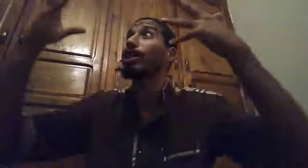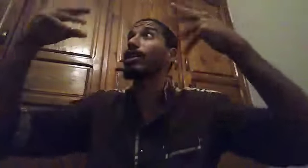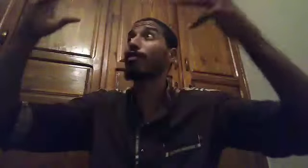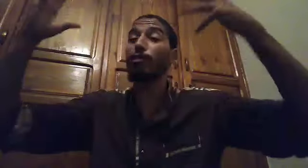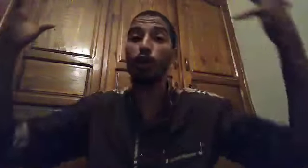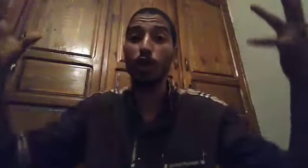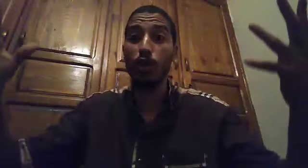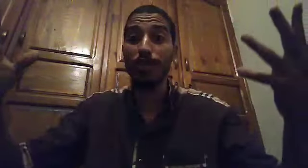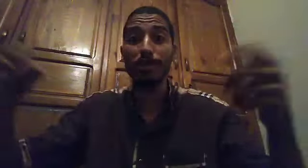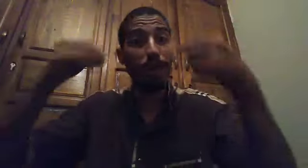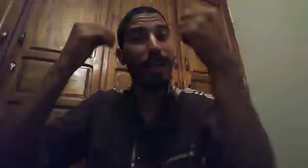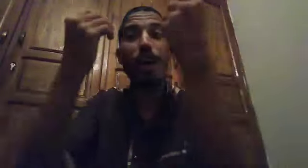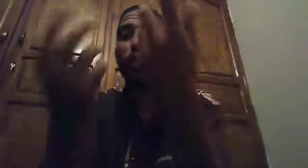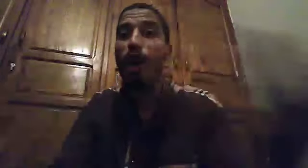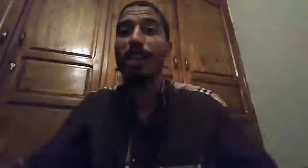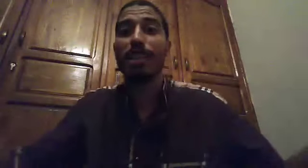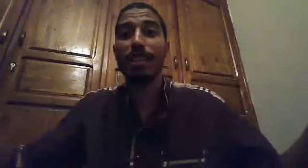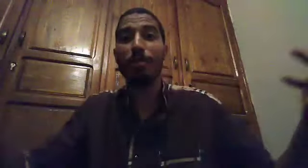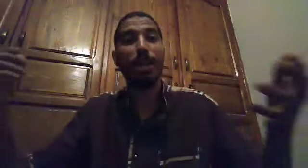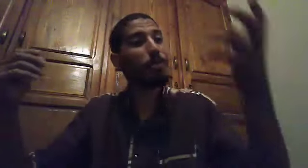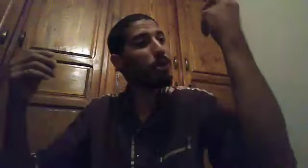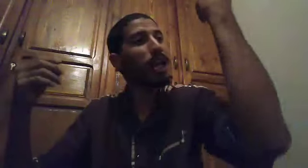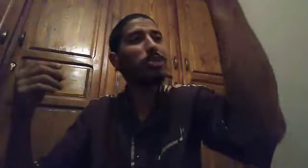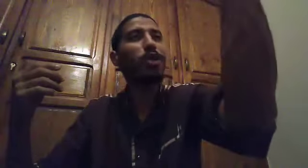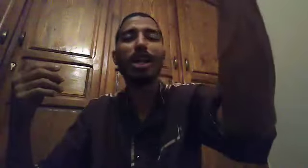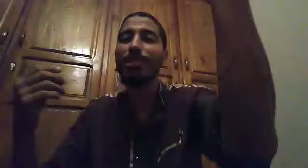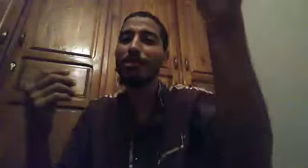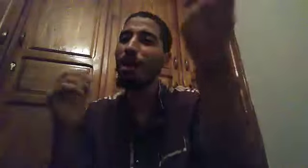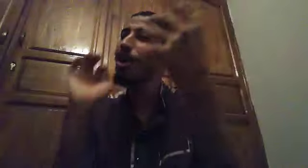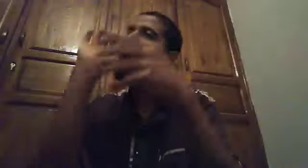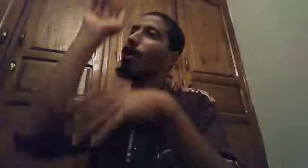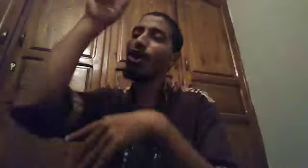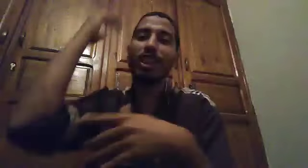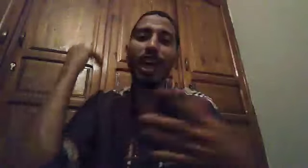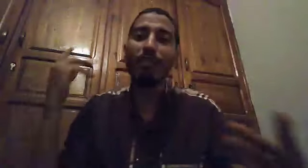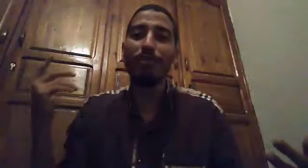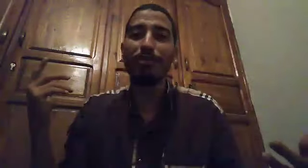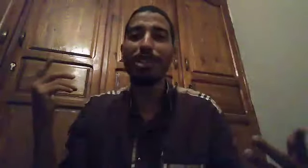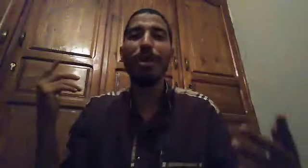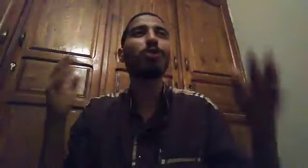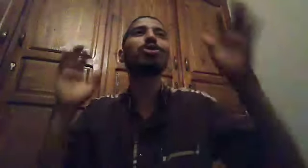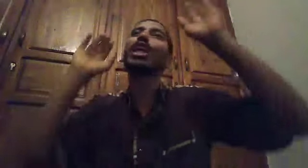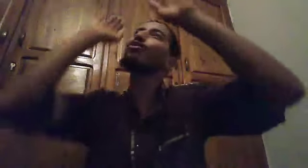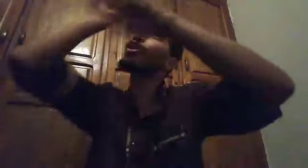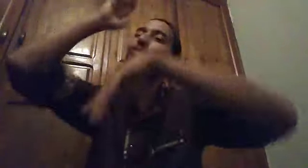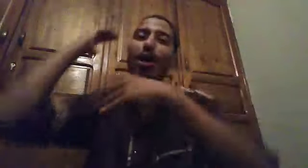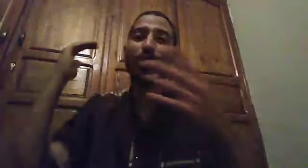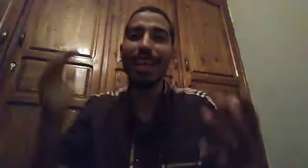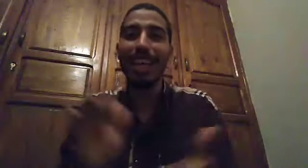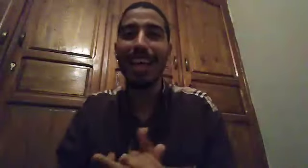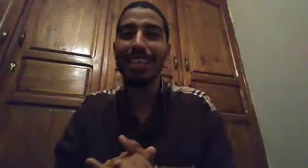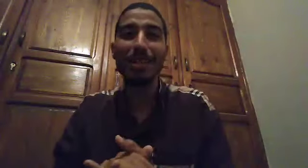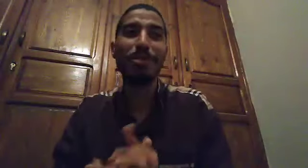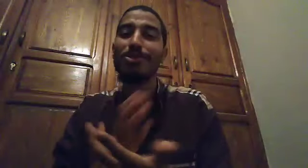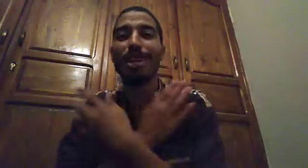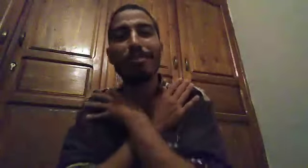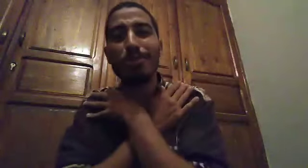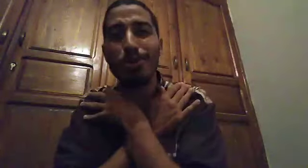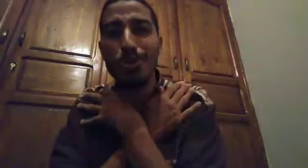تعرف تبلوكي الكرة في السماء، هو دار دي ماريا بلوكها زوينة في السماء وحطها في السماء والثاني فوق الماء والثاني الحارس ايميرسون هدف